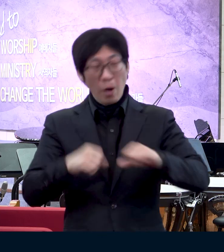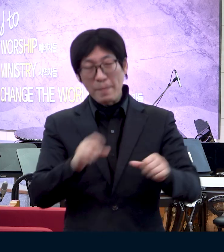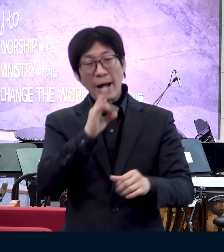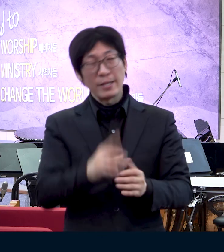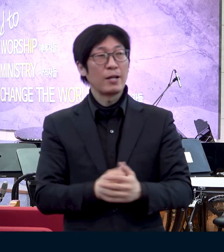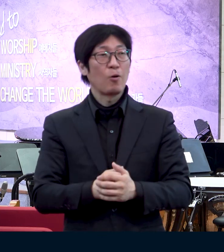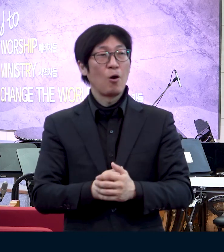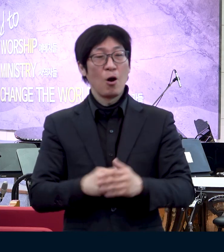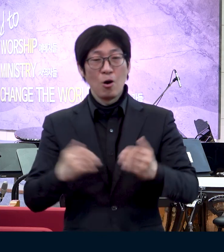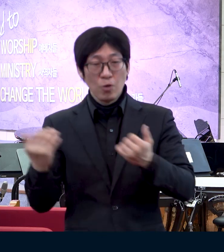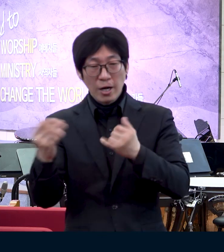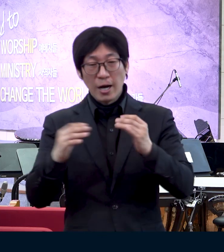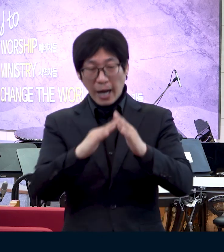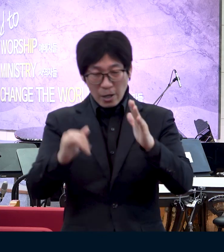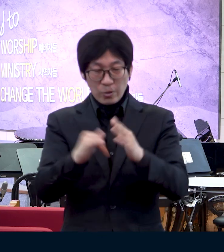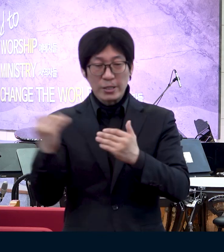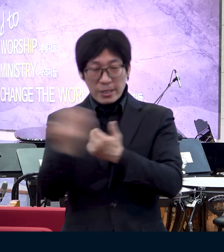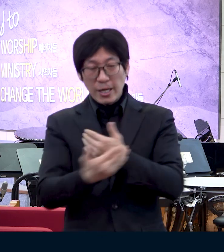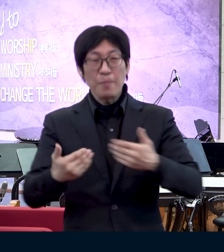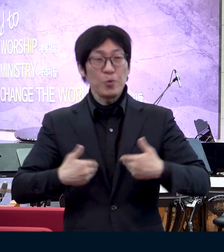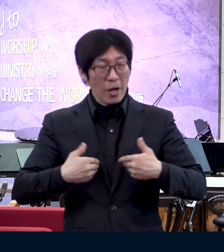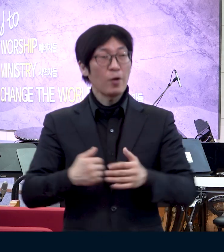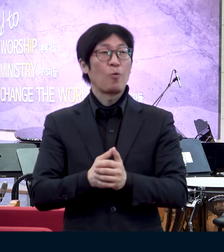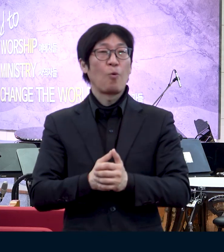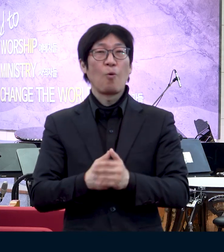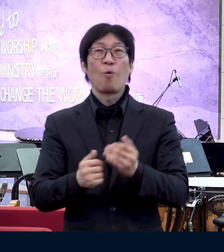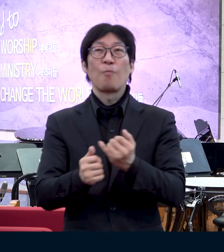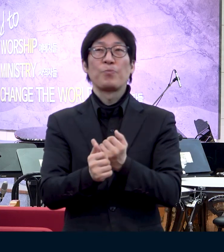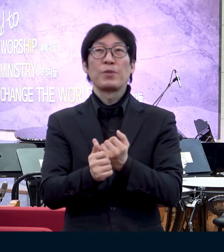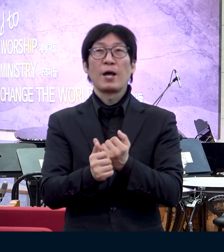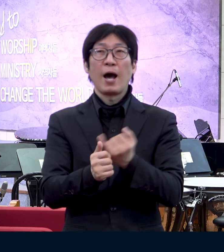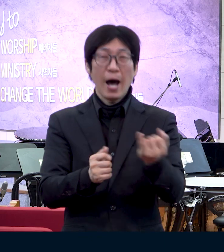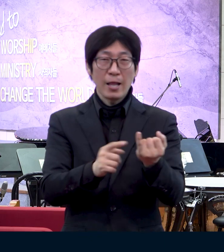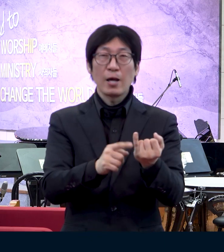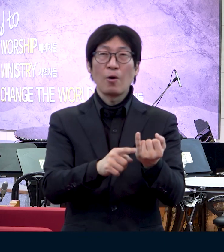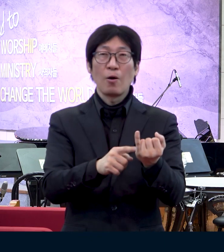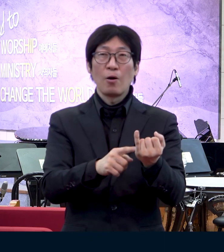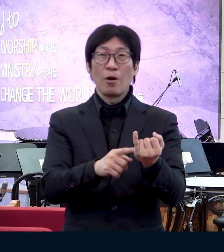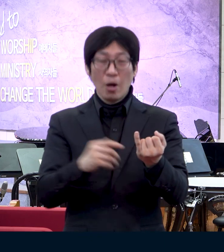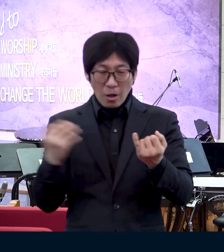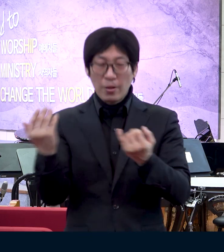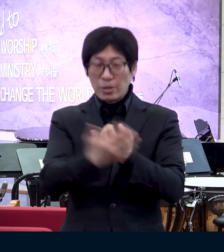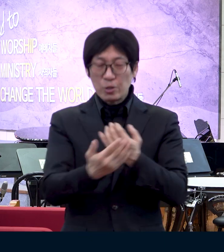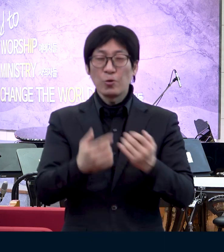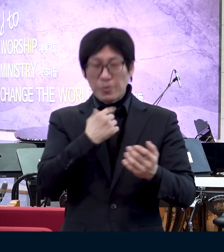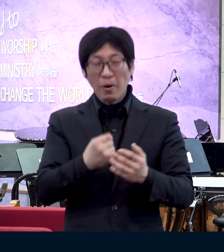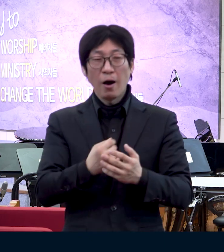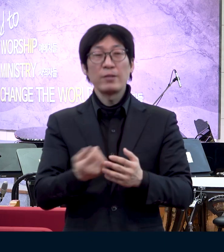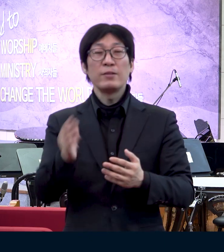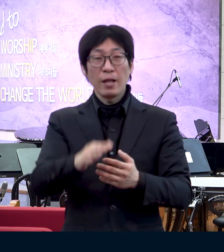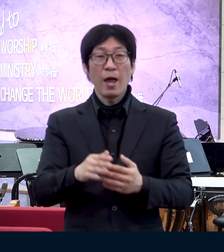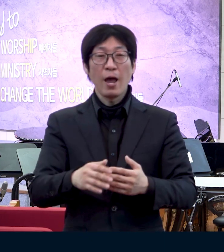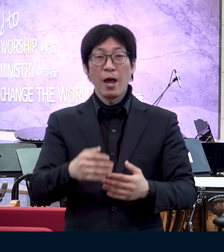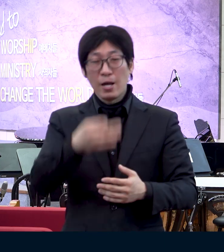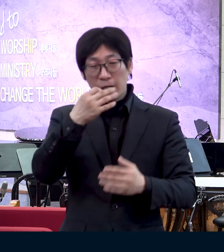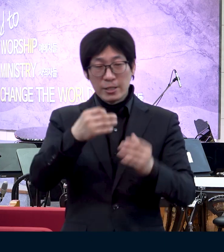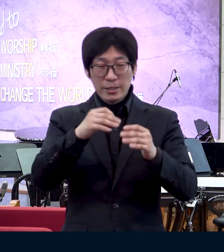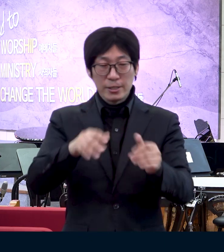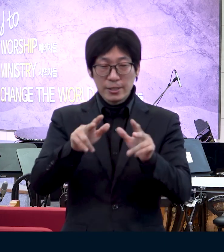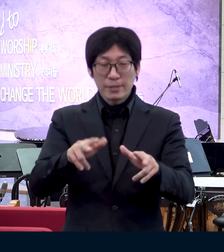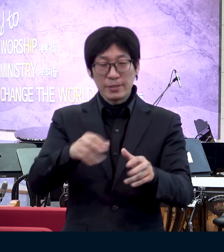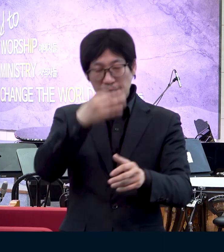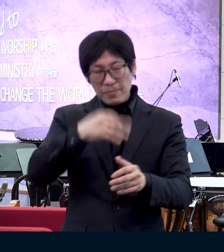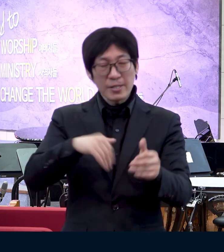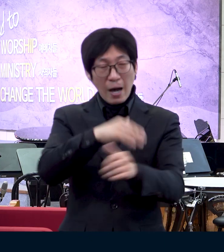남냐고. 우리가 지켜야 되는데. 그러니까 그 부인도 거기서 얘기해. 나도 지키고 싶던데 내 아이들을. 그래서 보낸 거다. 아니면